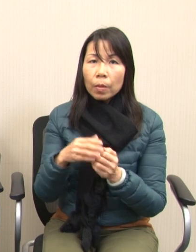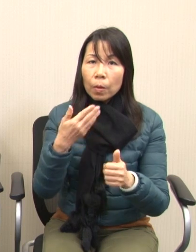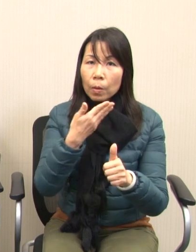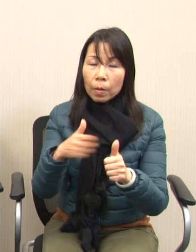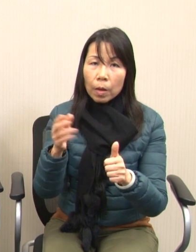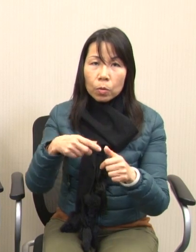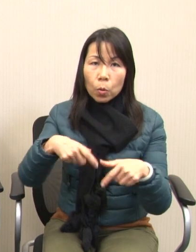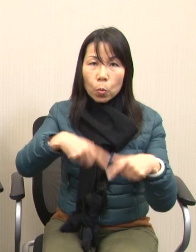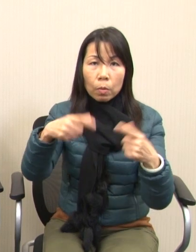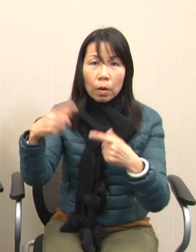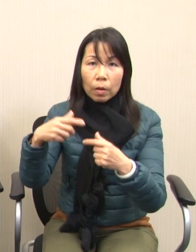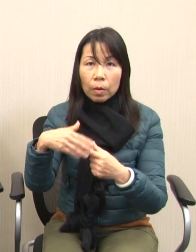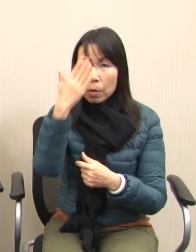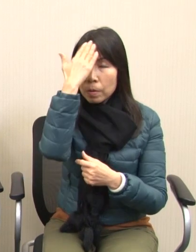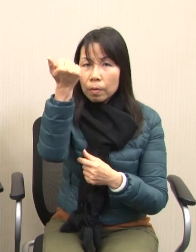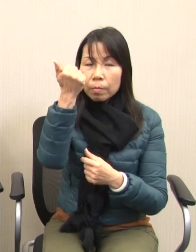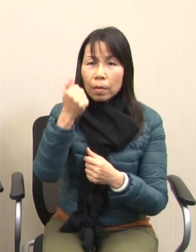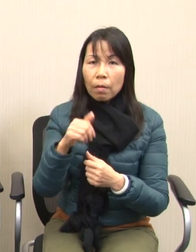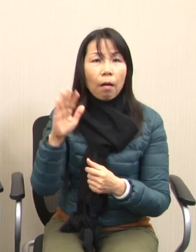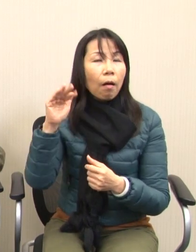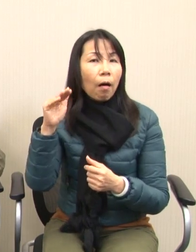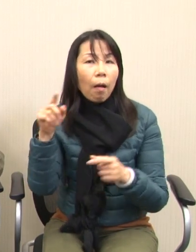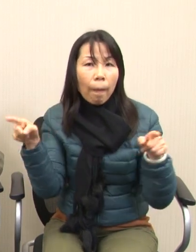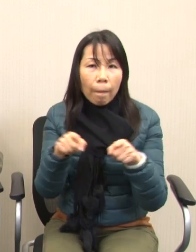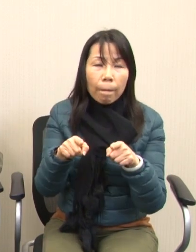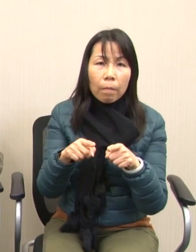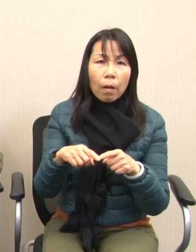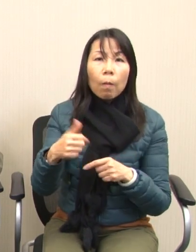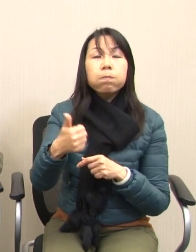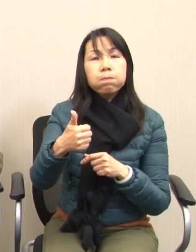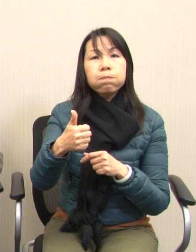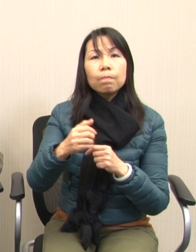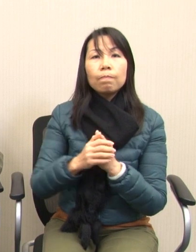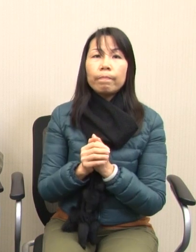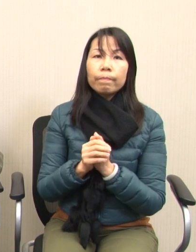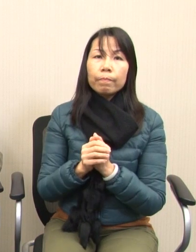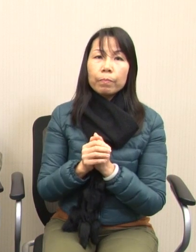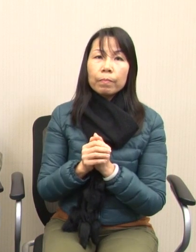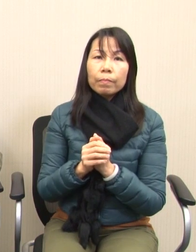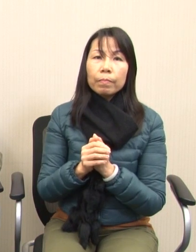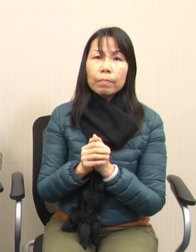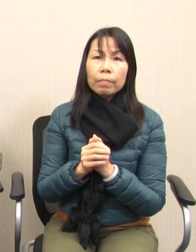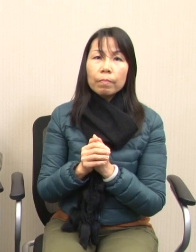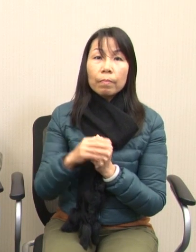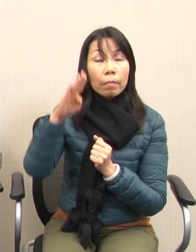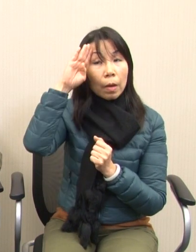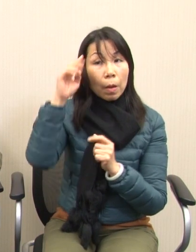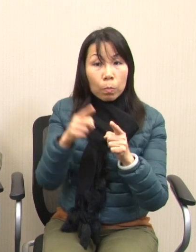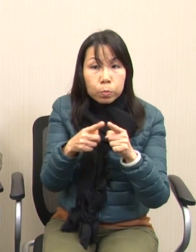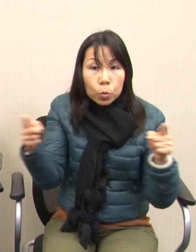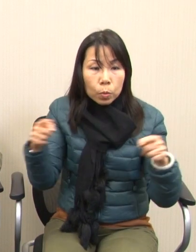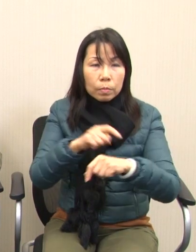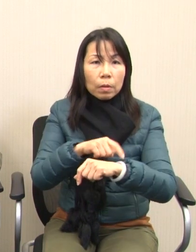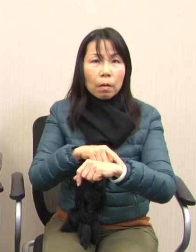能短期內 ，for short right， it might be right。對唔住 ，in the long run，